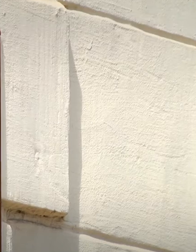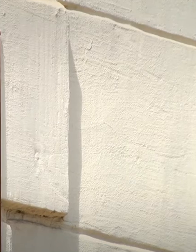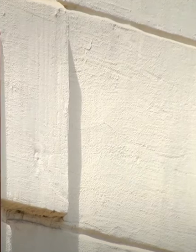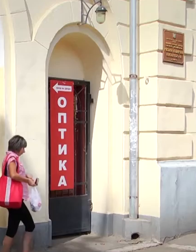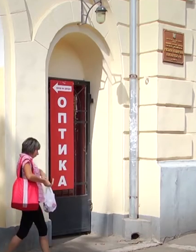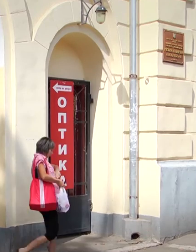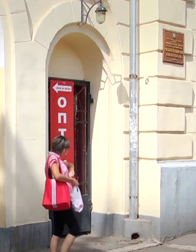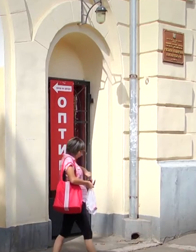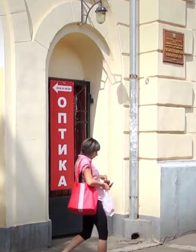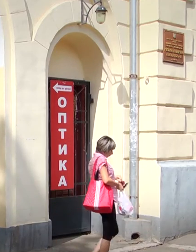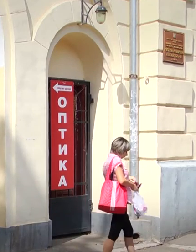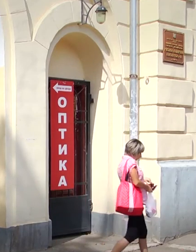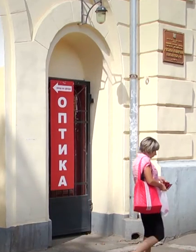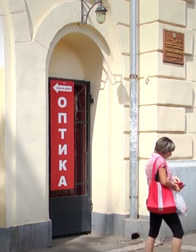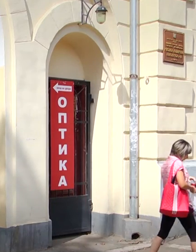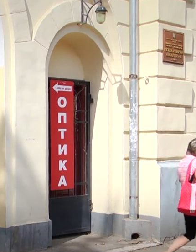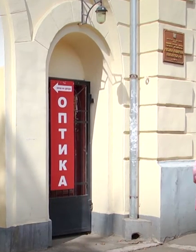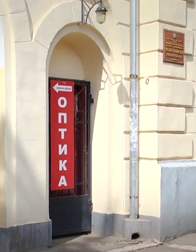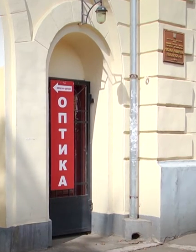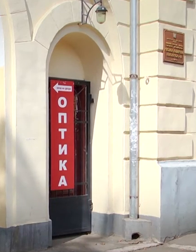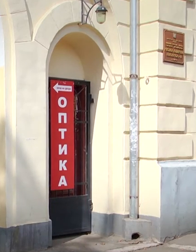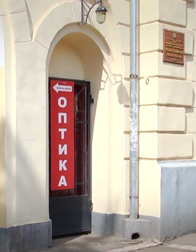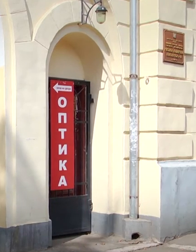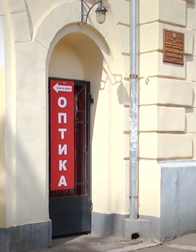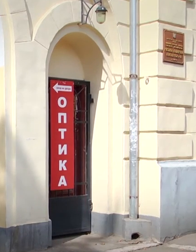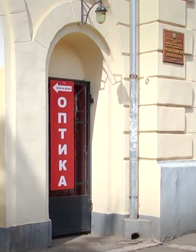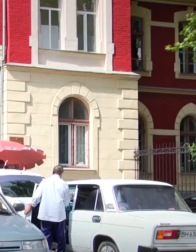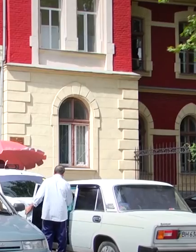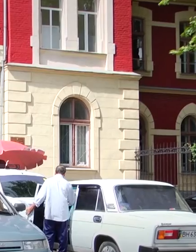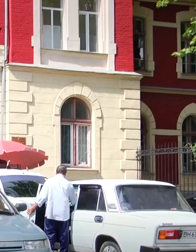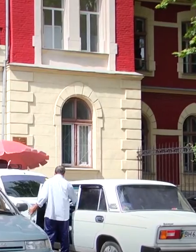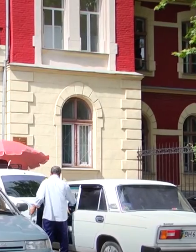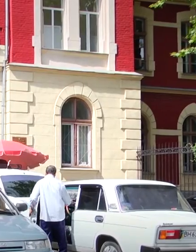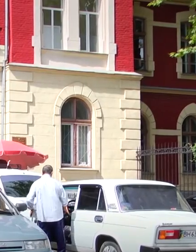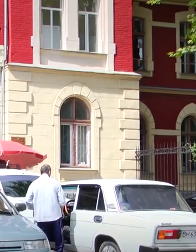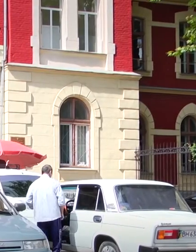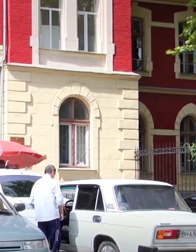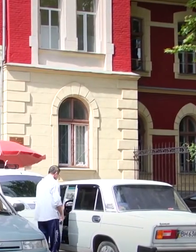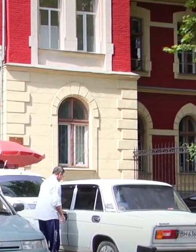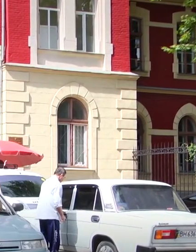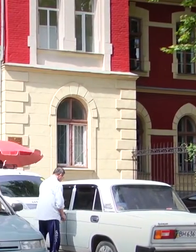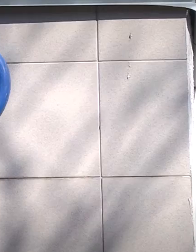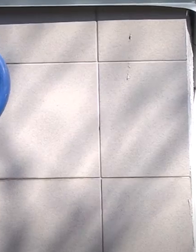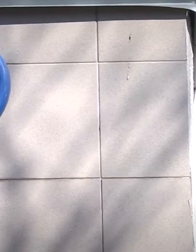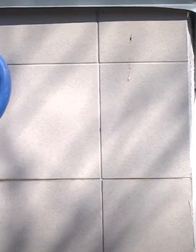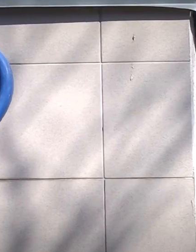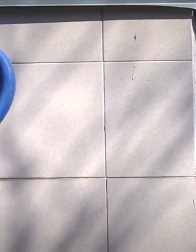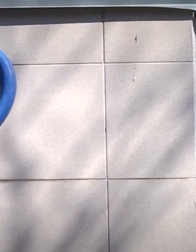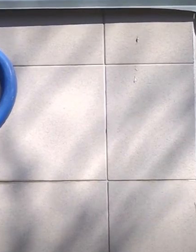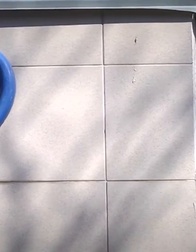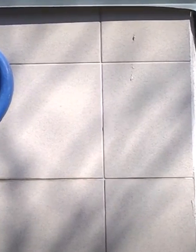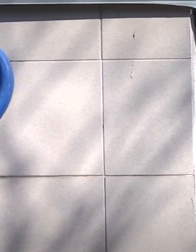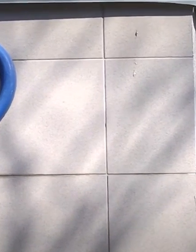запровадити жорсткий карантин з початку січня терміном на 3 тижні. Міністр Степанов переконаний, вводити повний локдаун до кінця грудня